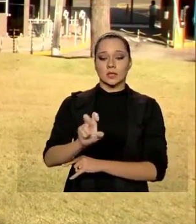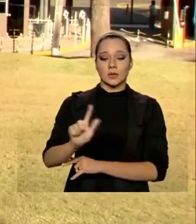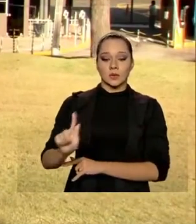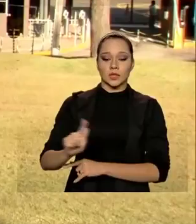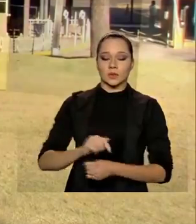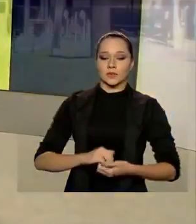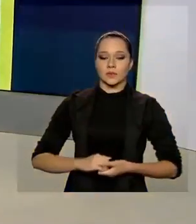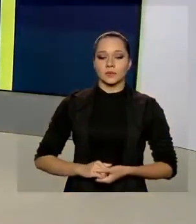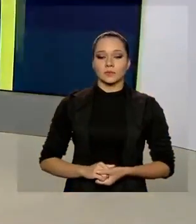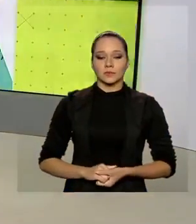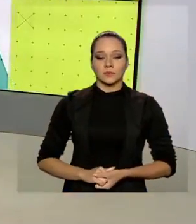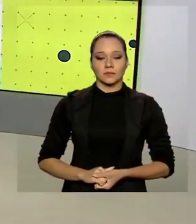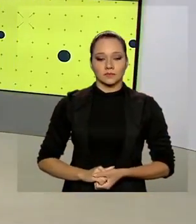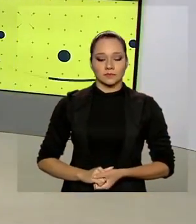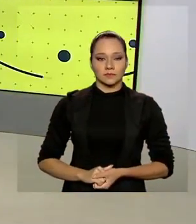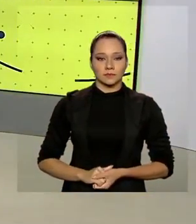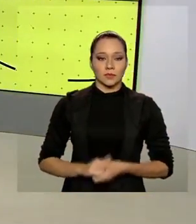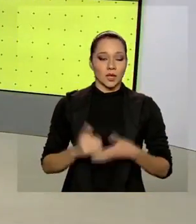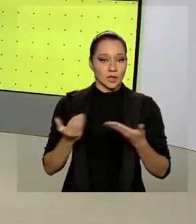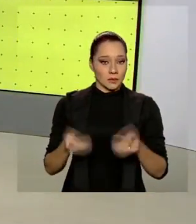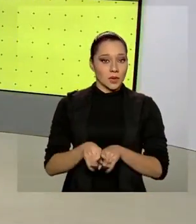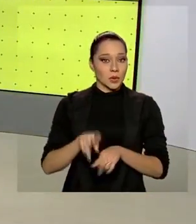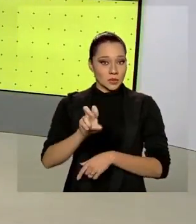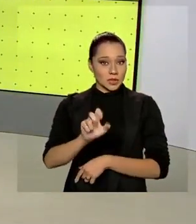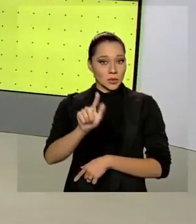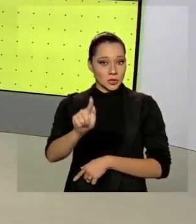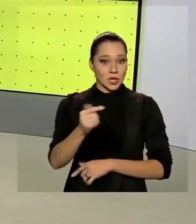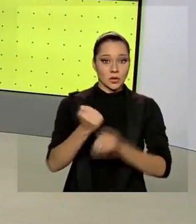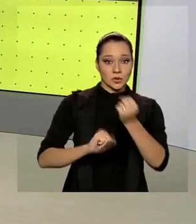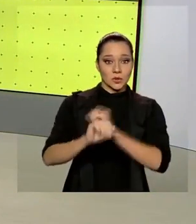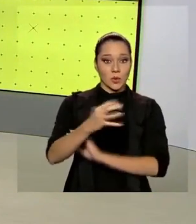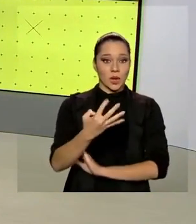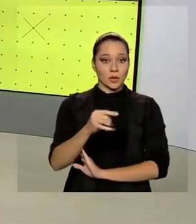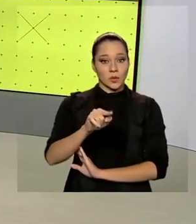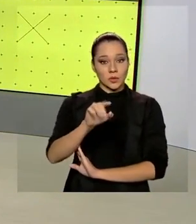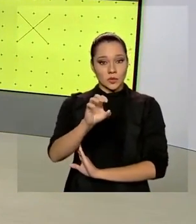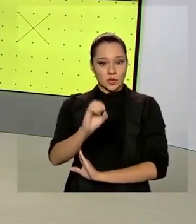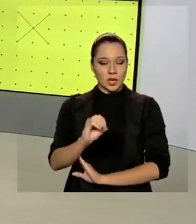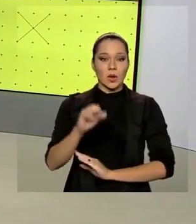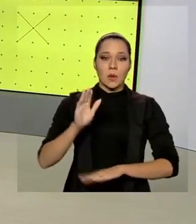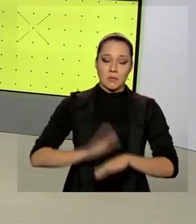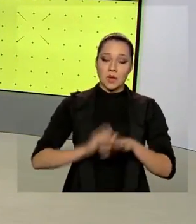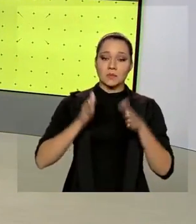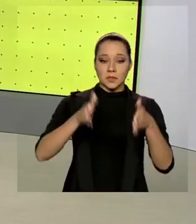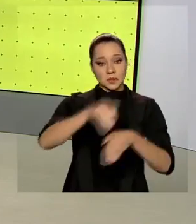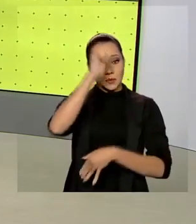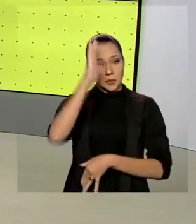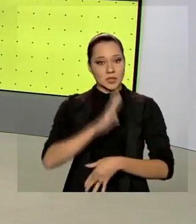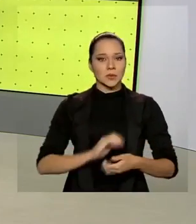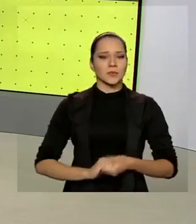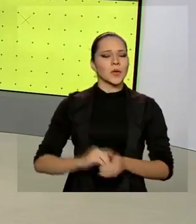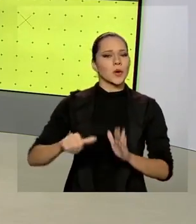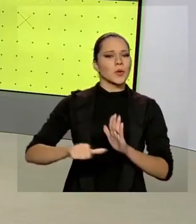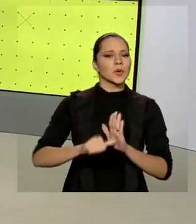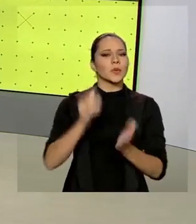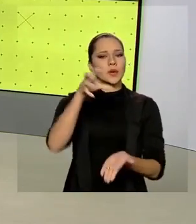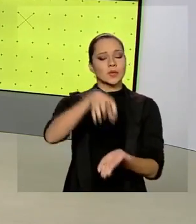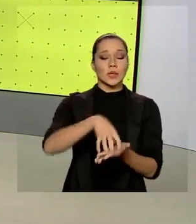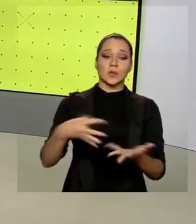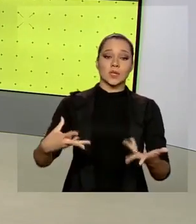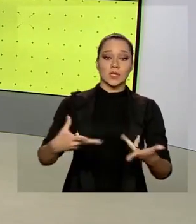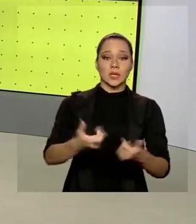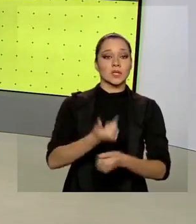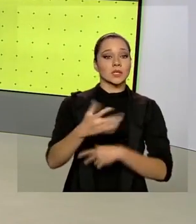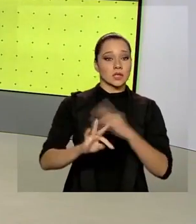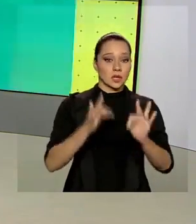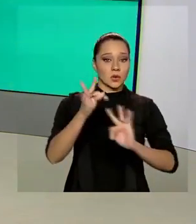dedicada. E com o 5G e a indústria 4.0 cada vez mais presentes no Brasil, o primeiro centro de excelência